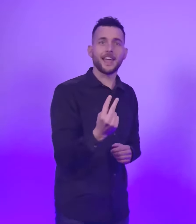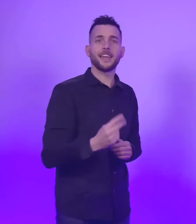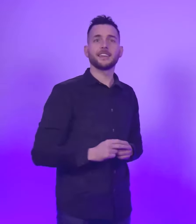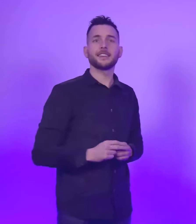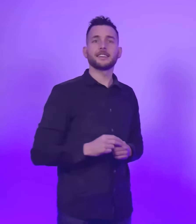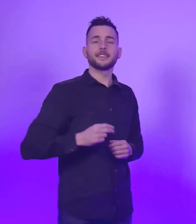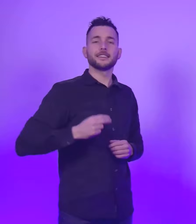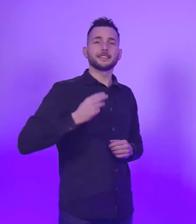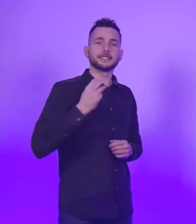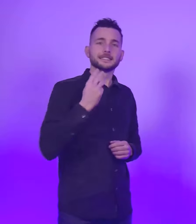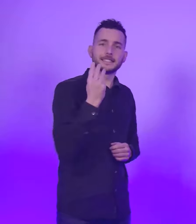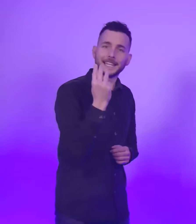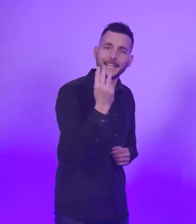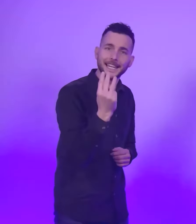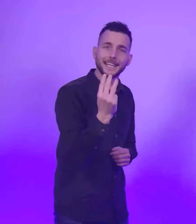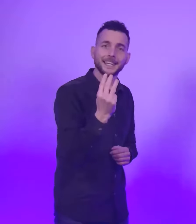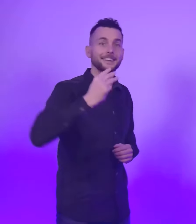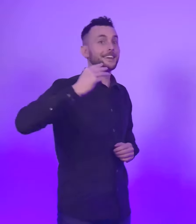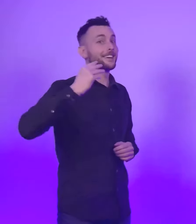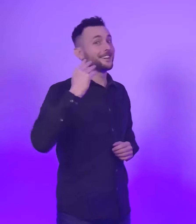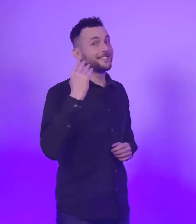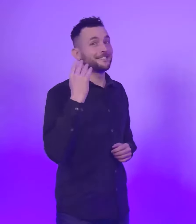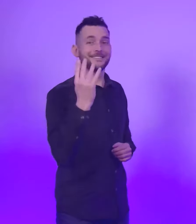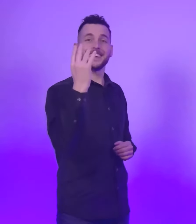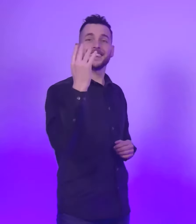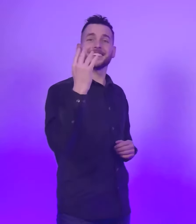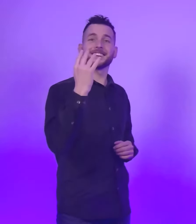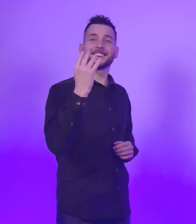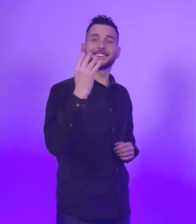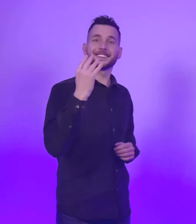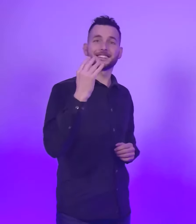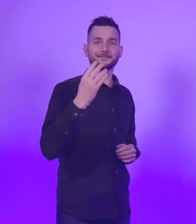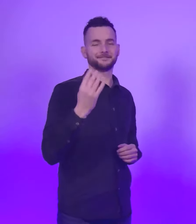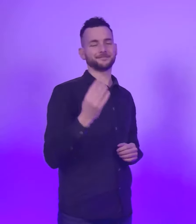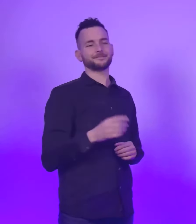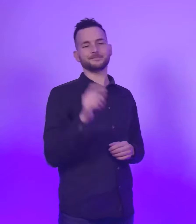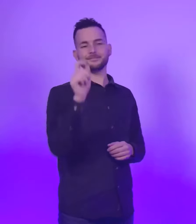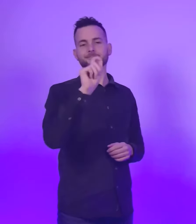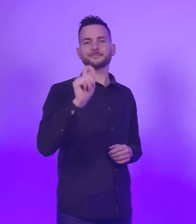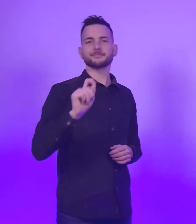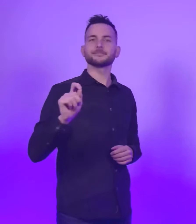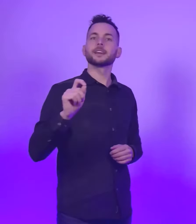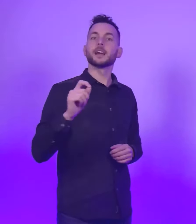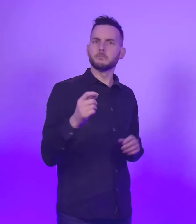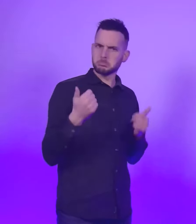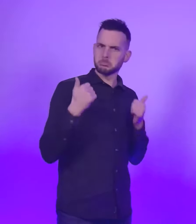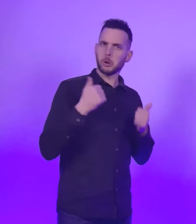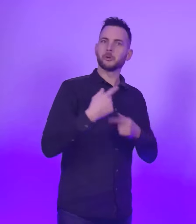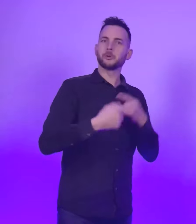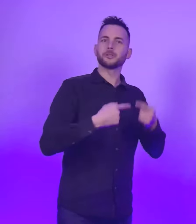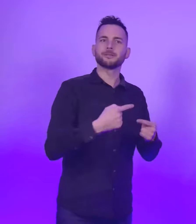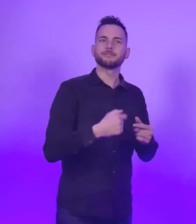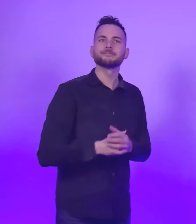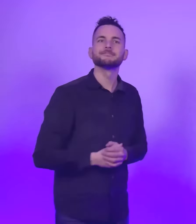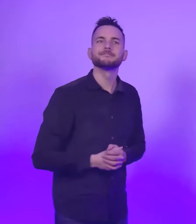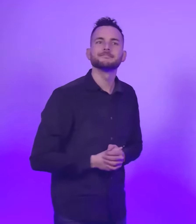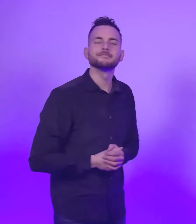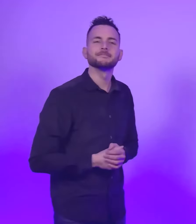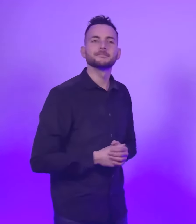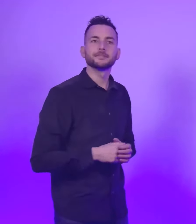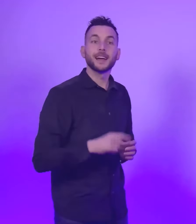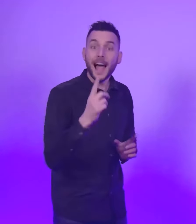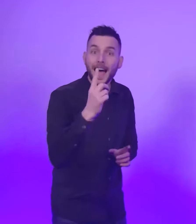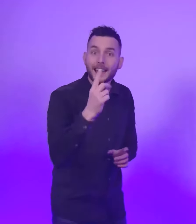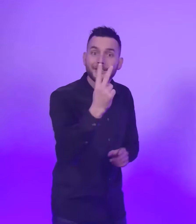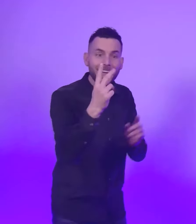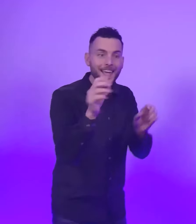2. 3. 4. We gaan hartstikke goed. Oh, je zit er